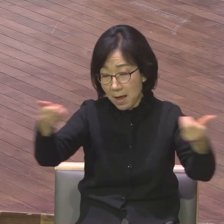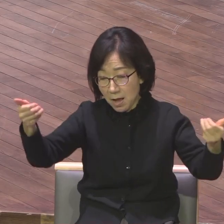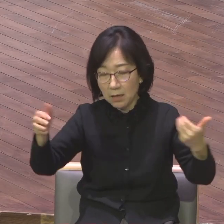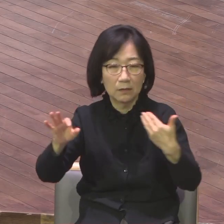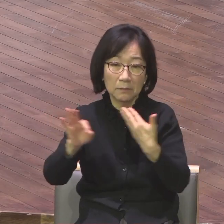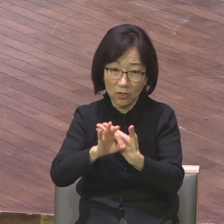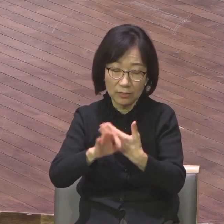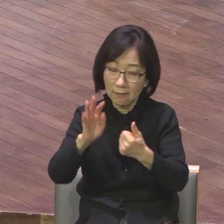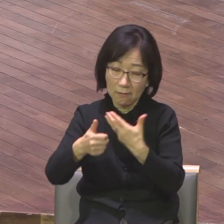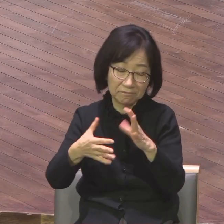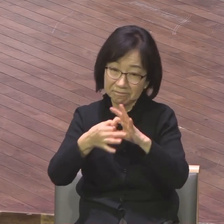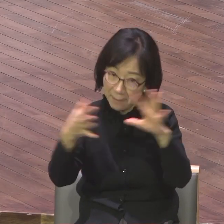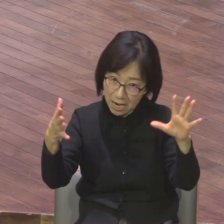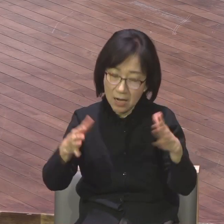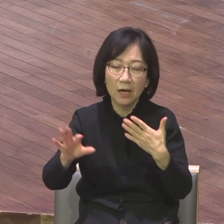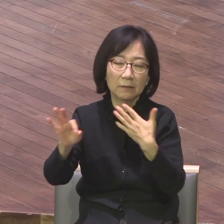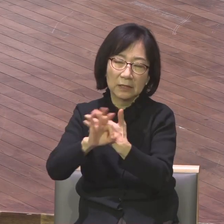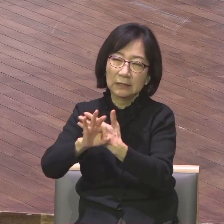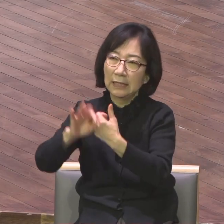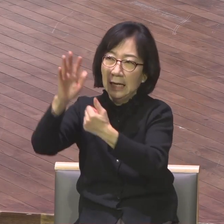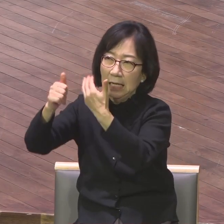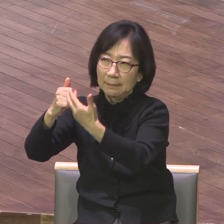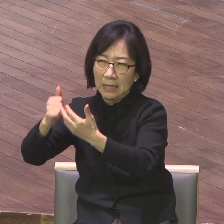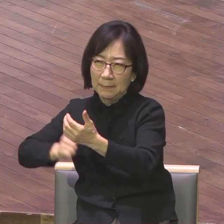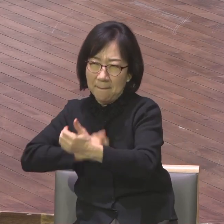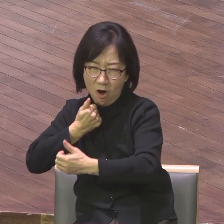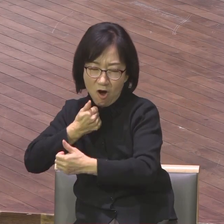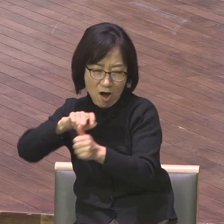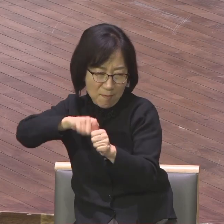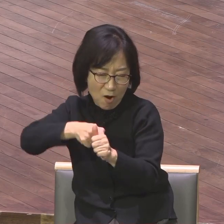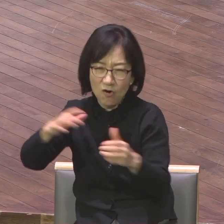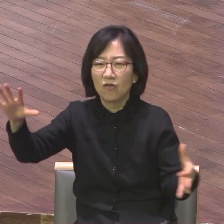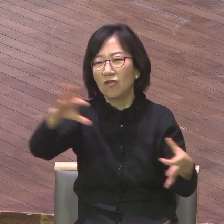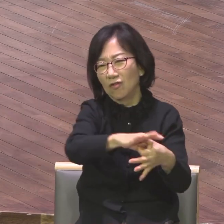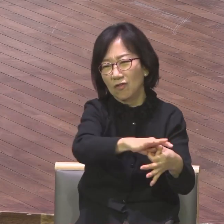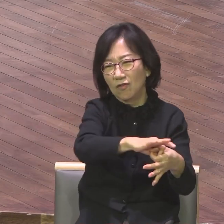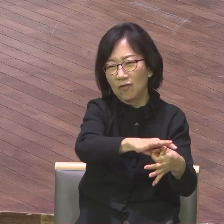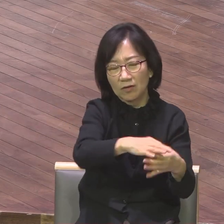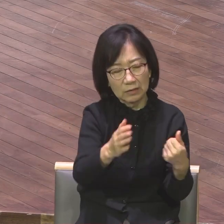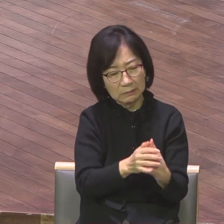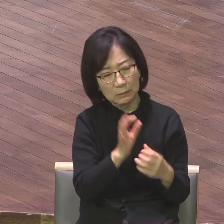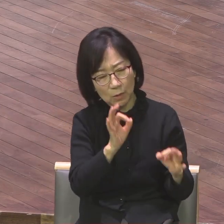있어요. 불쌍히 봐야 돼요. 불쌍히 느껴야 돼요.